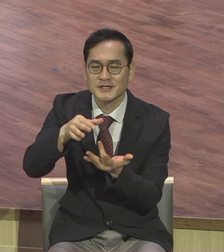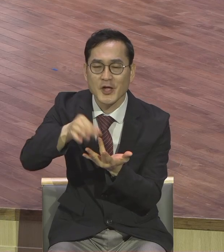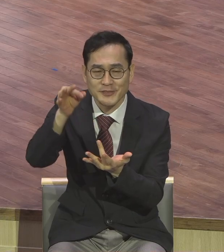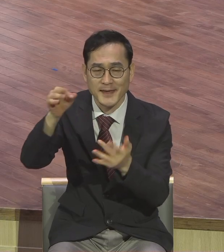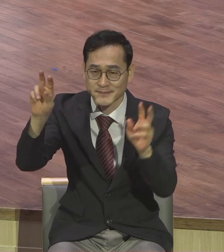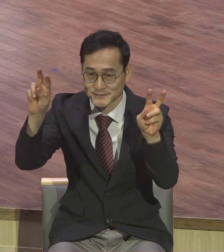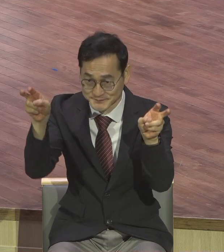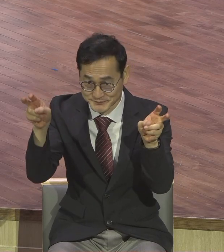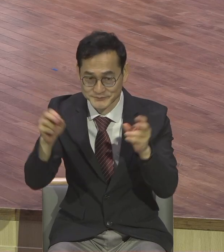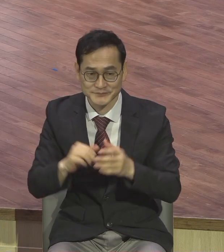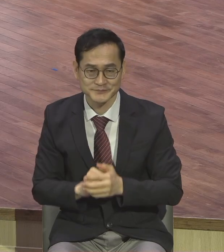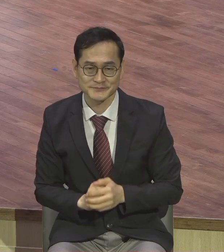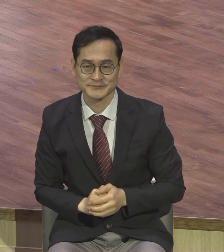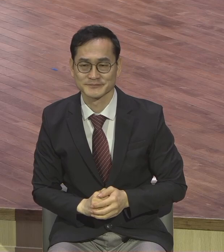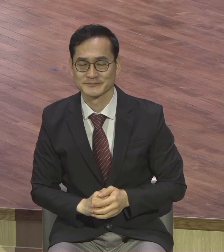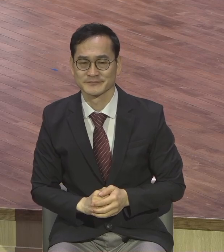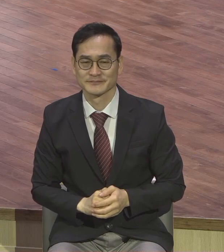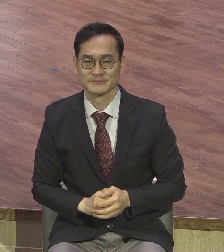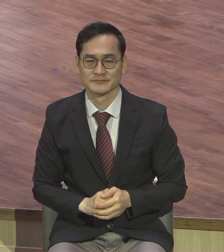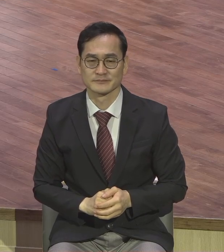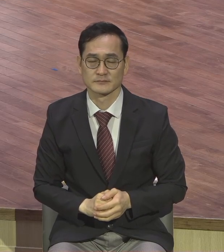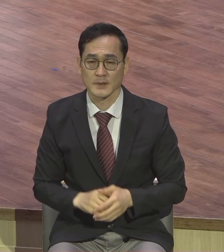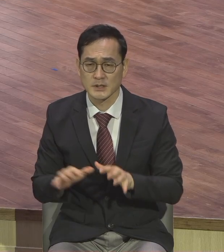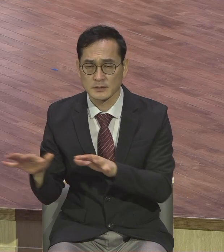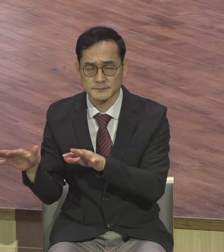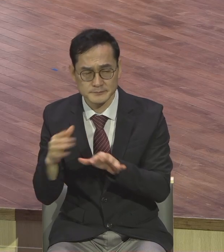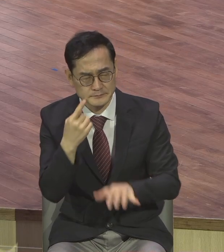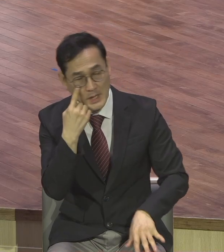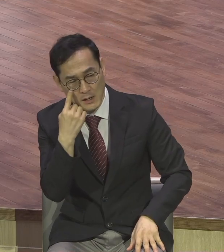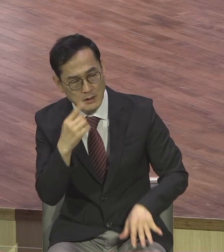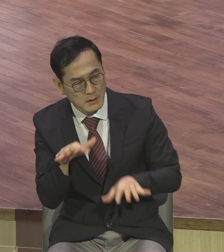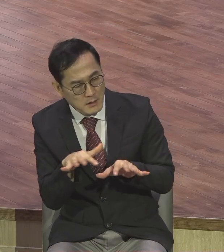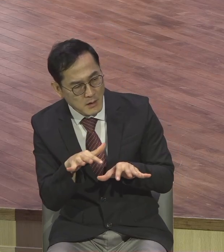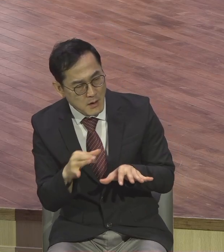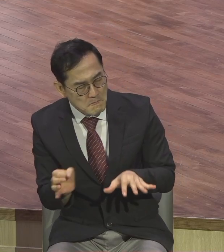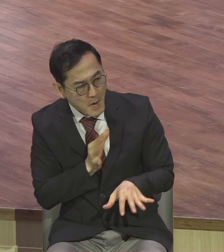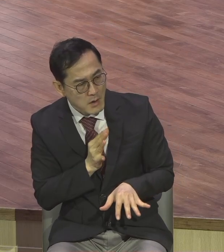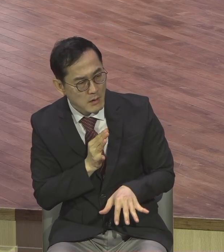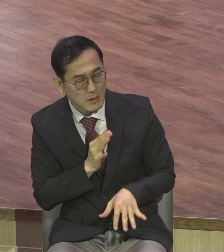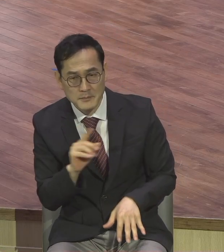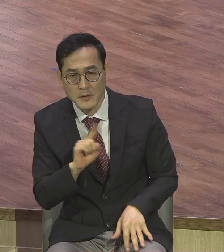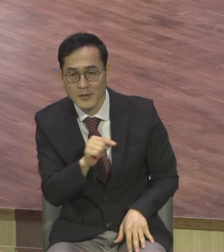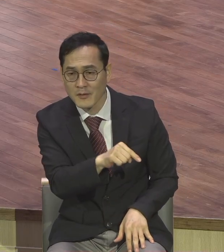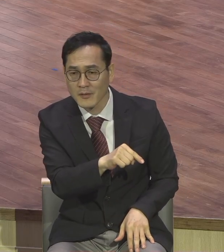전 세계의 눈이 아프가니스탄을 향하고 있습니다.